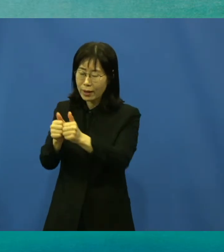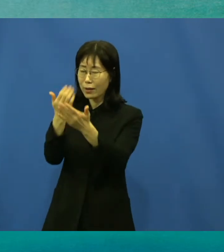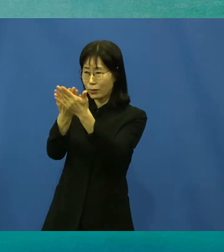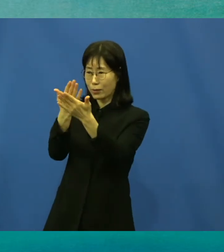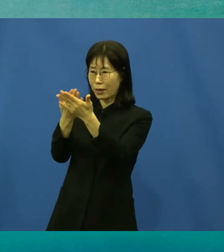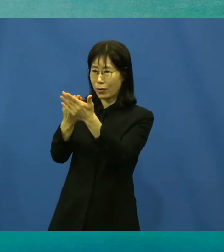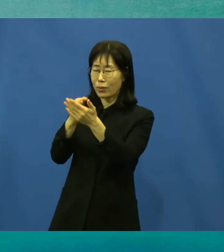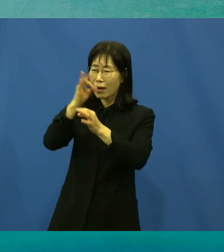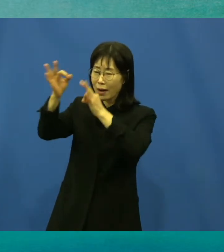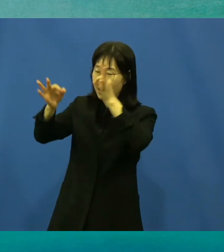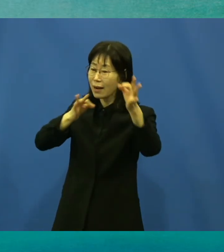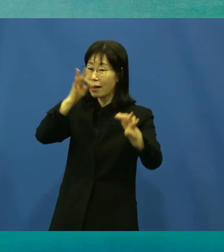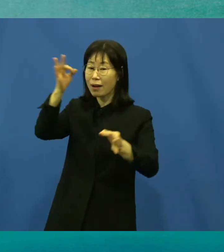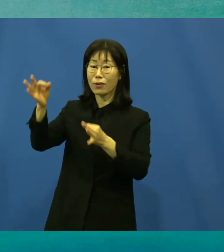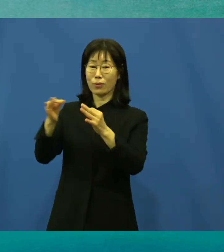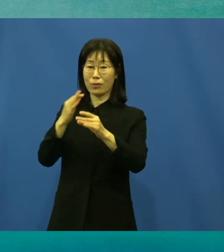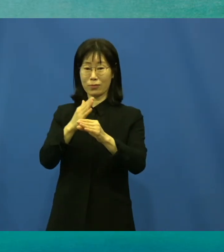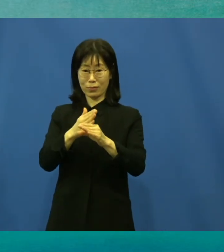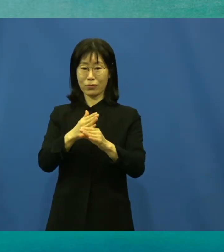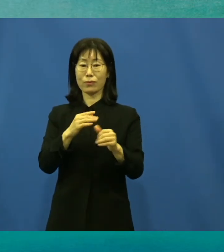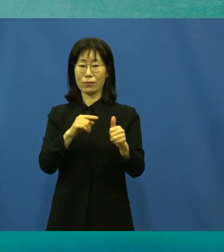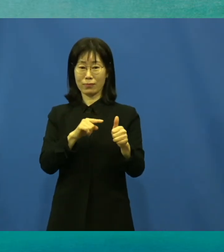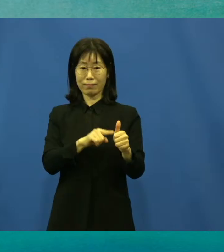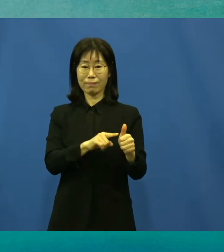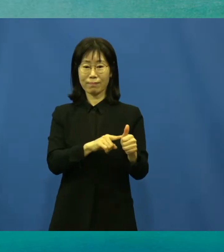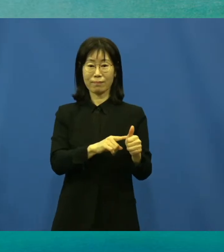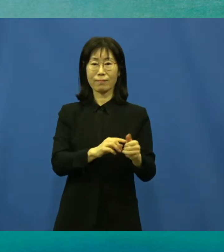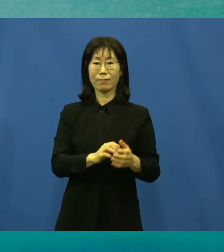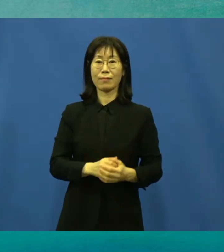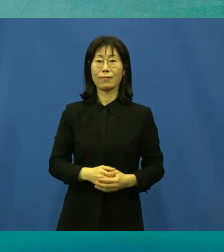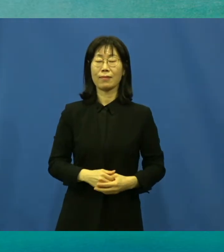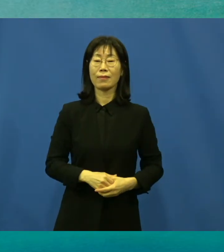기도가 깊어질 수가 없습니다.